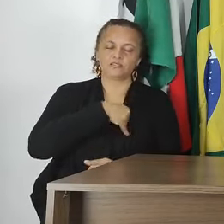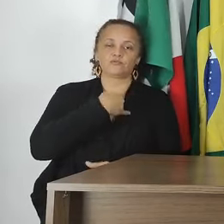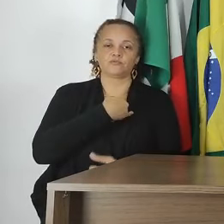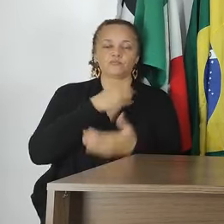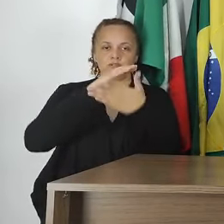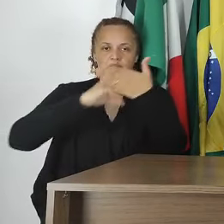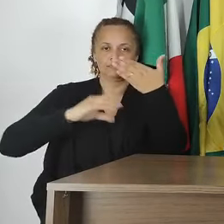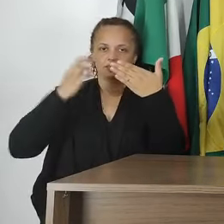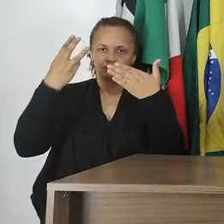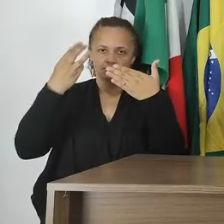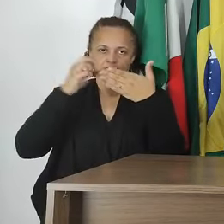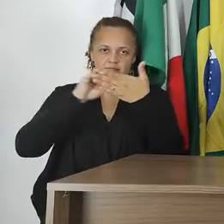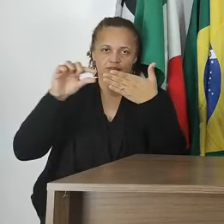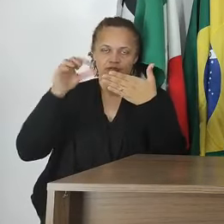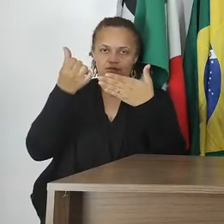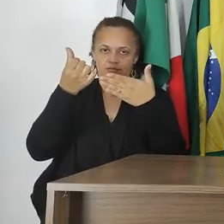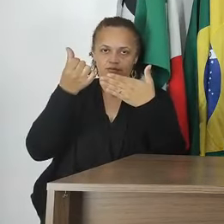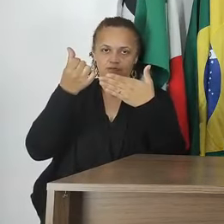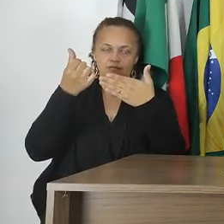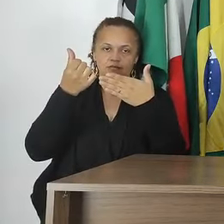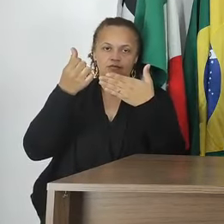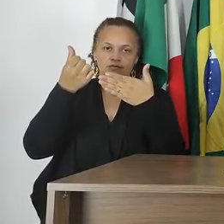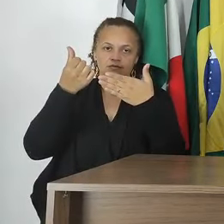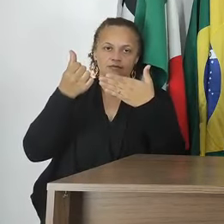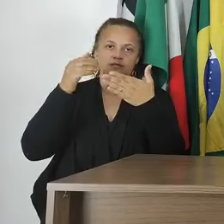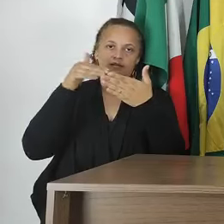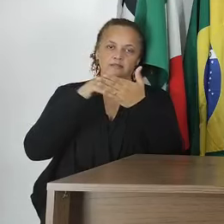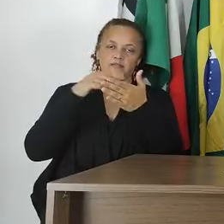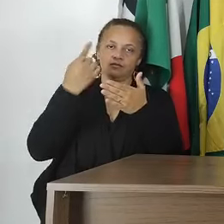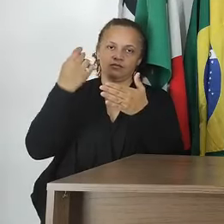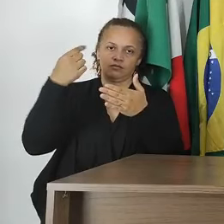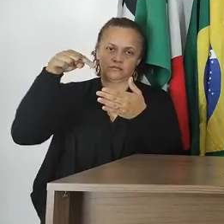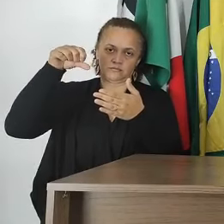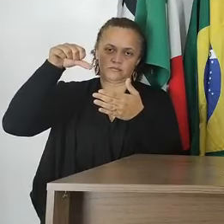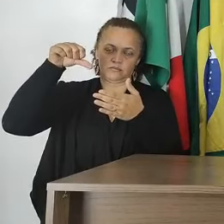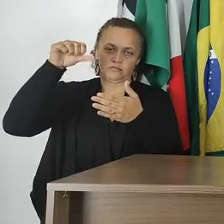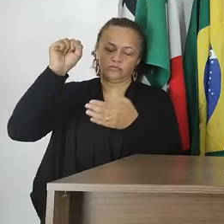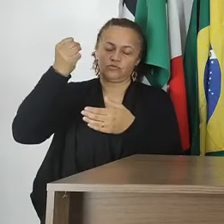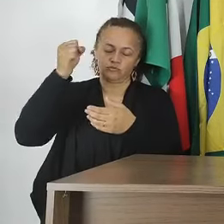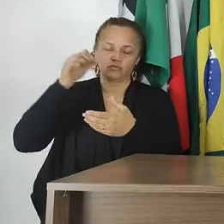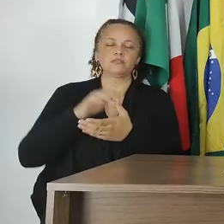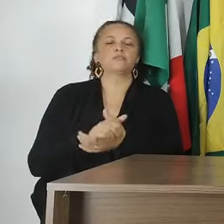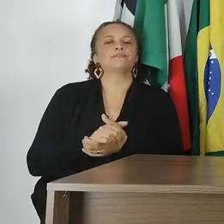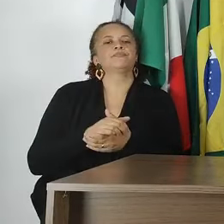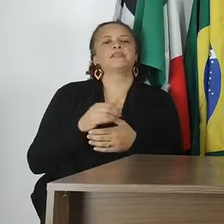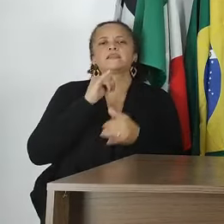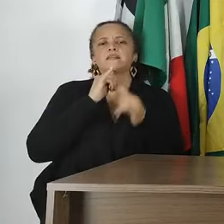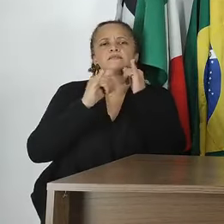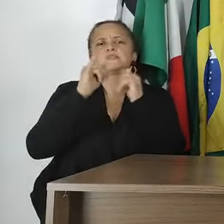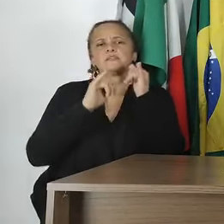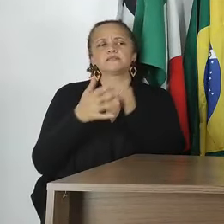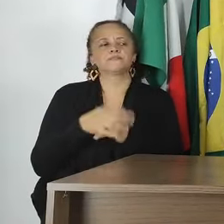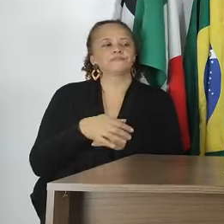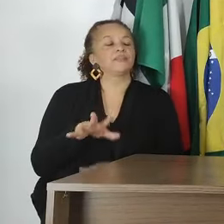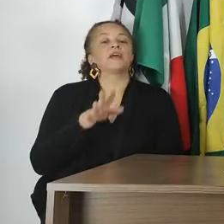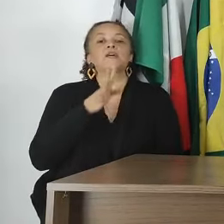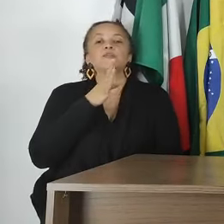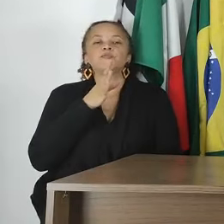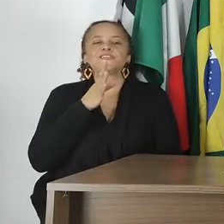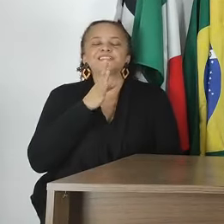versículo 16 ao 18, diz o seguinte: nisto conhecemos o que é o amor.